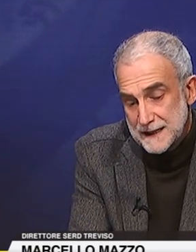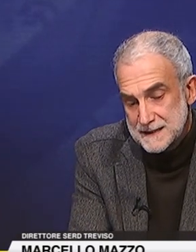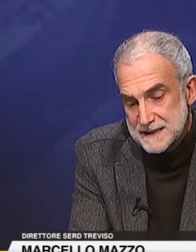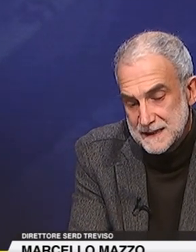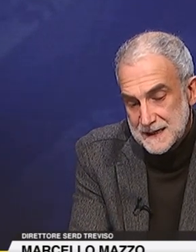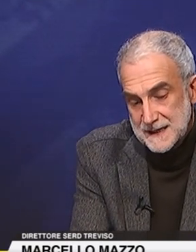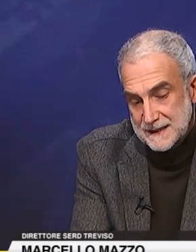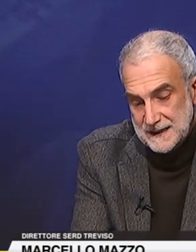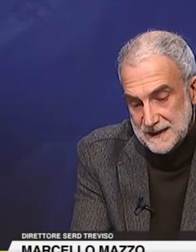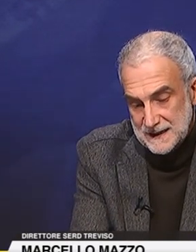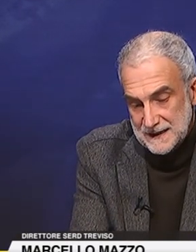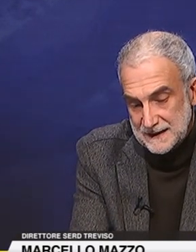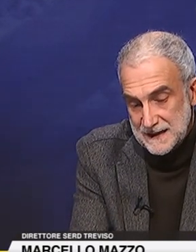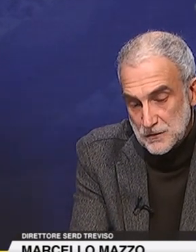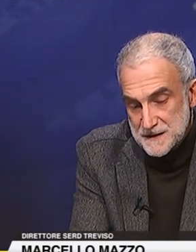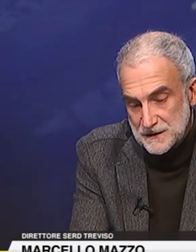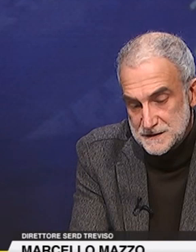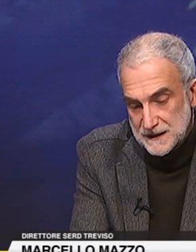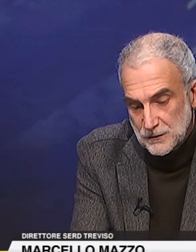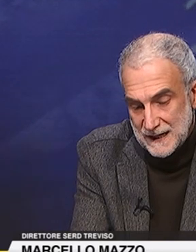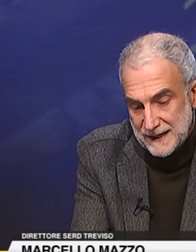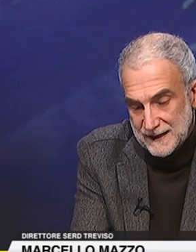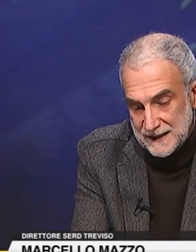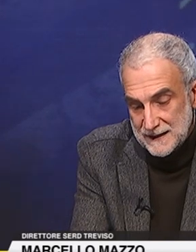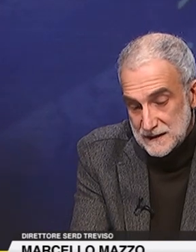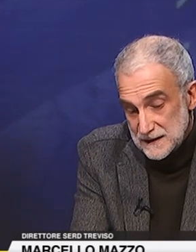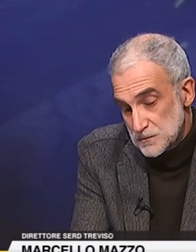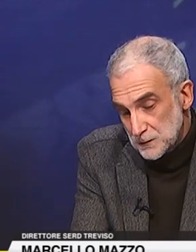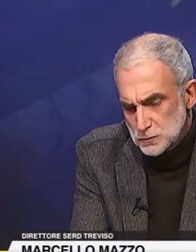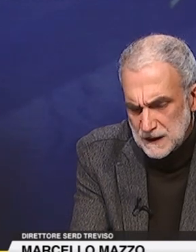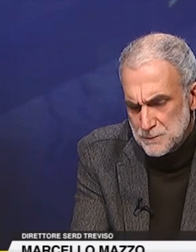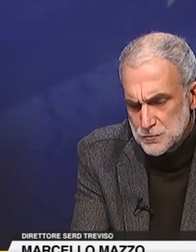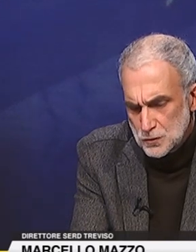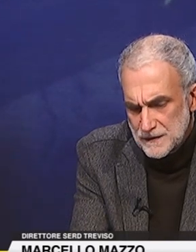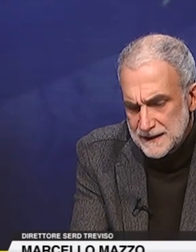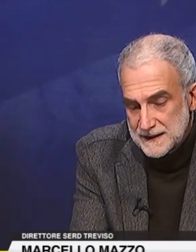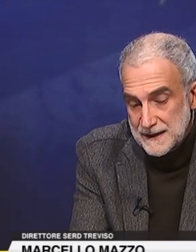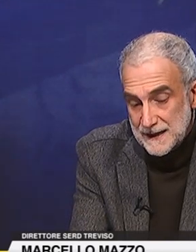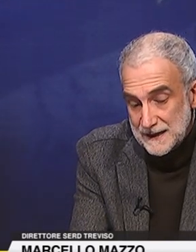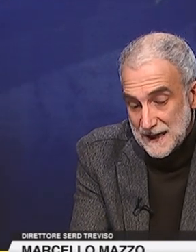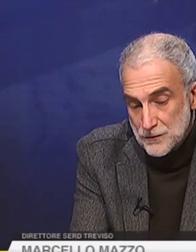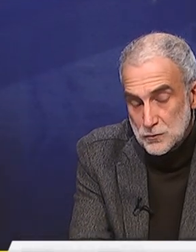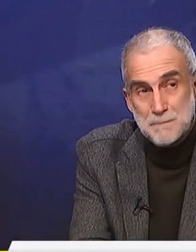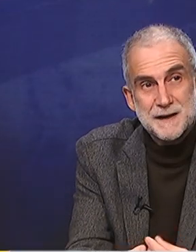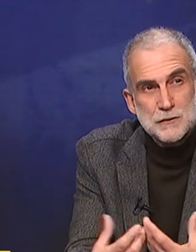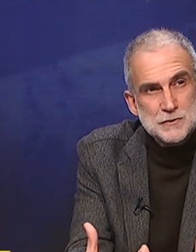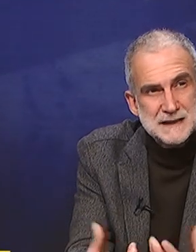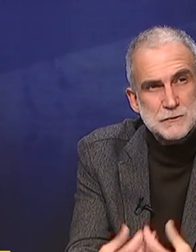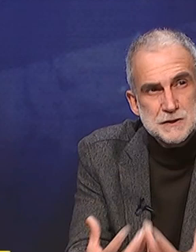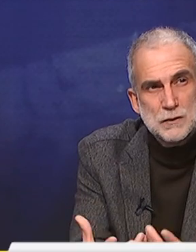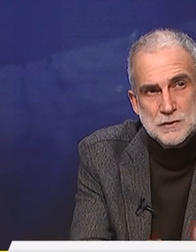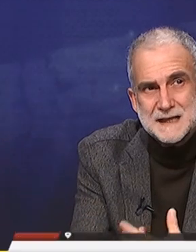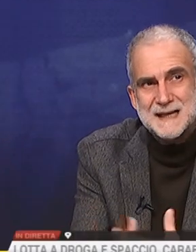più tecnici, che incominciano a circolare, soprattutto tra i più giovani, che hanno una